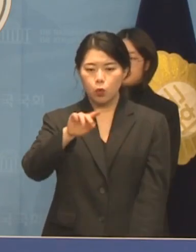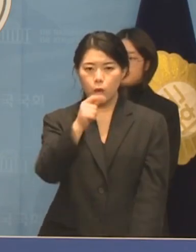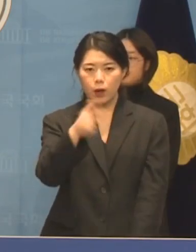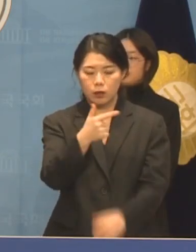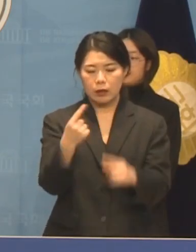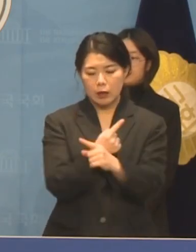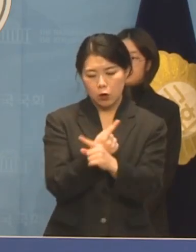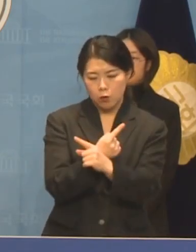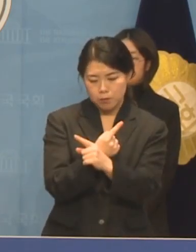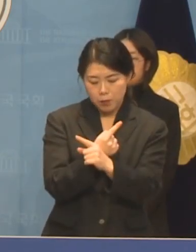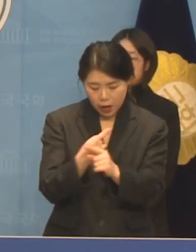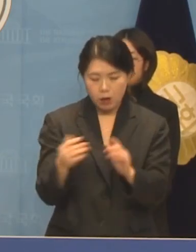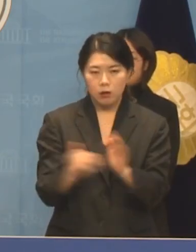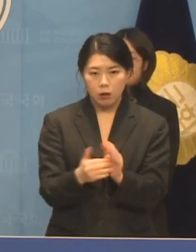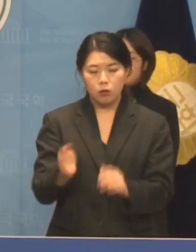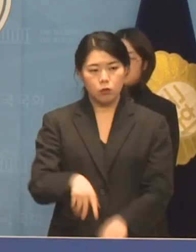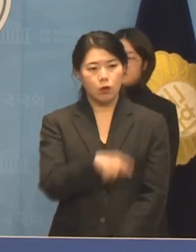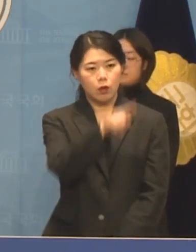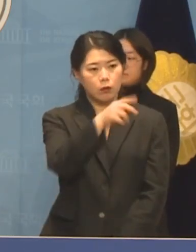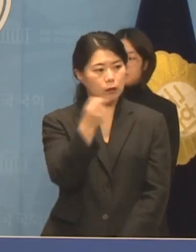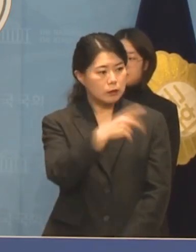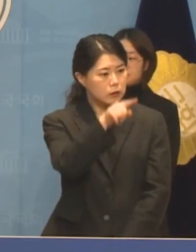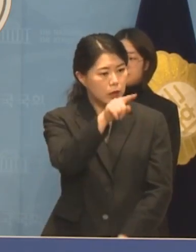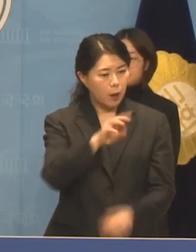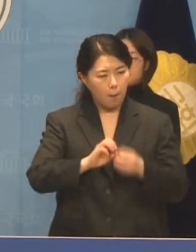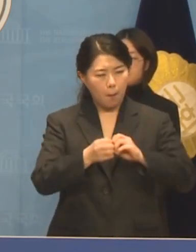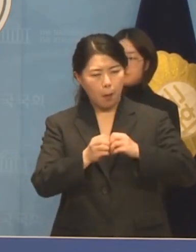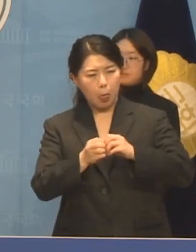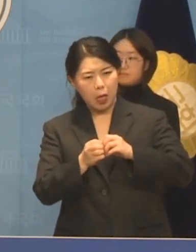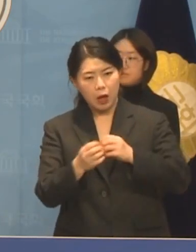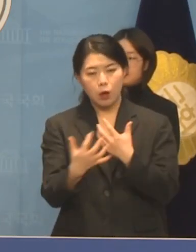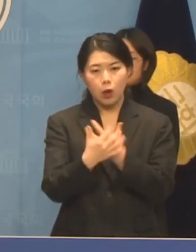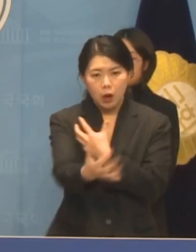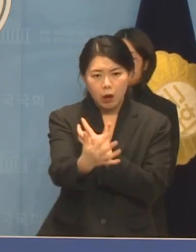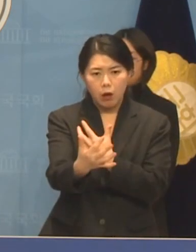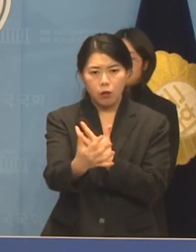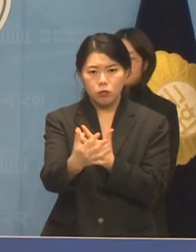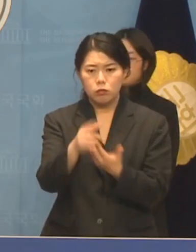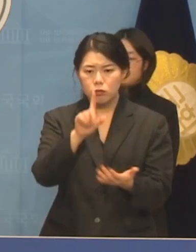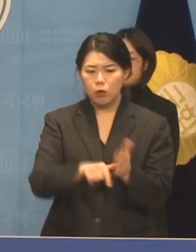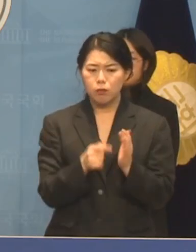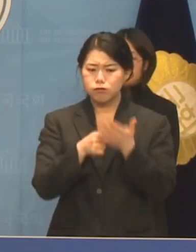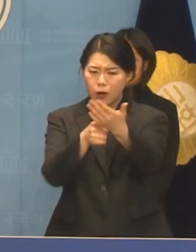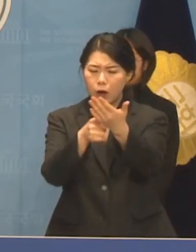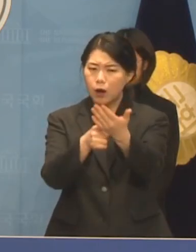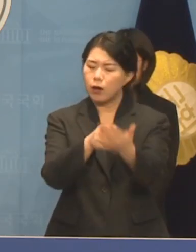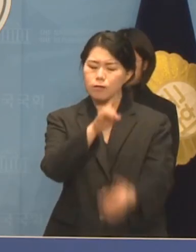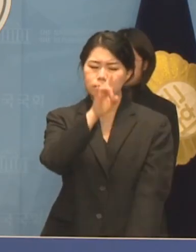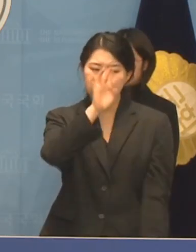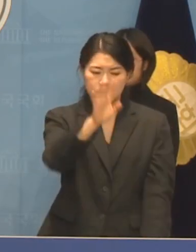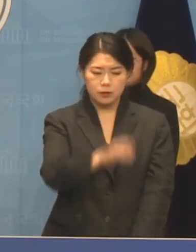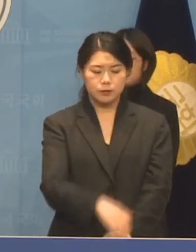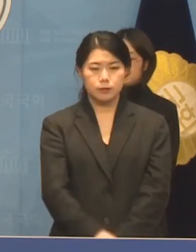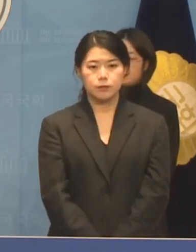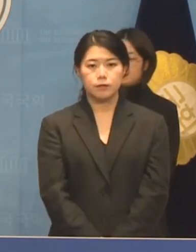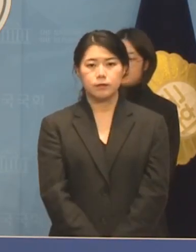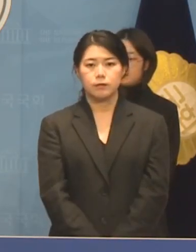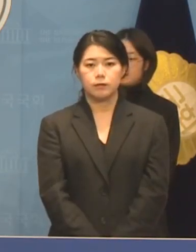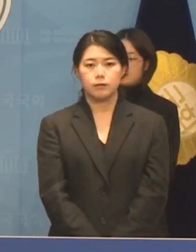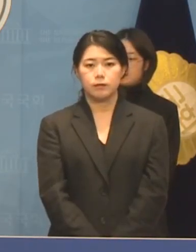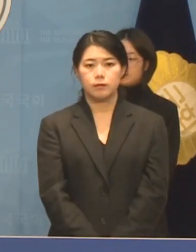이것을 또다시 사측에 유리한 방식으로 짜집기해서 총회 안건으로 상정하는 일은 있어서는 안 될